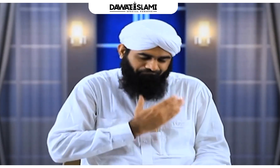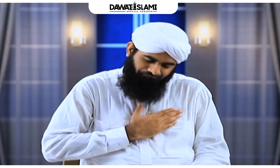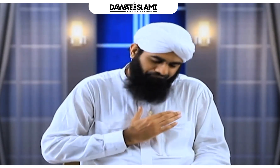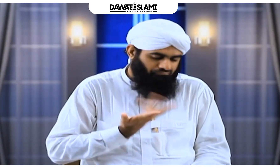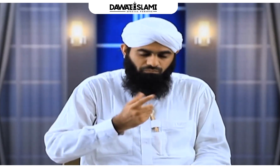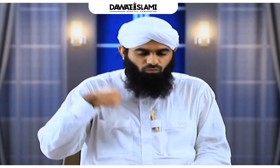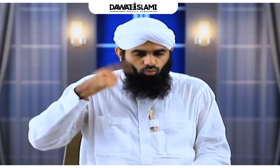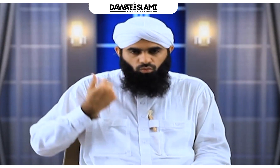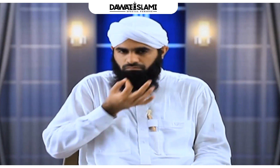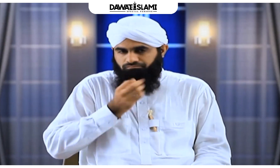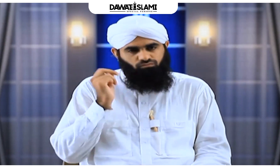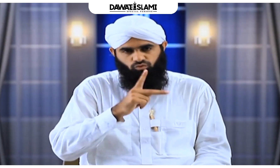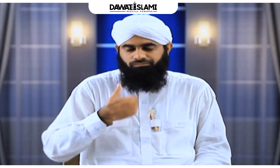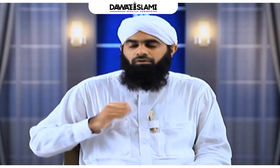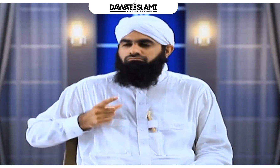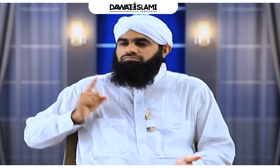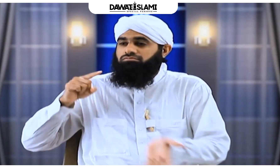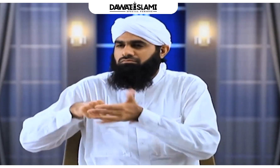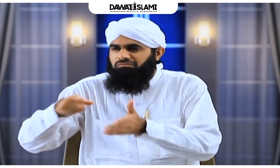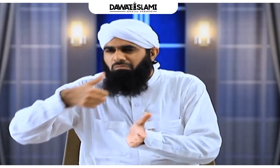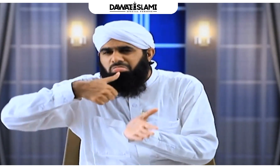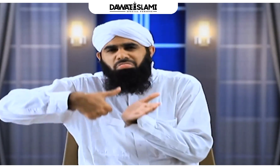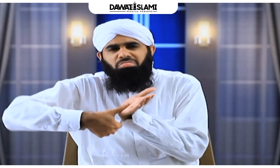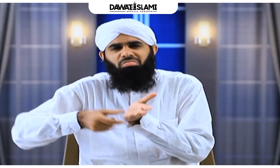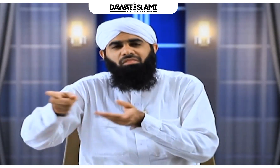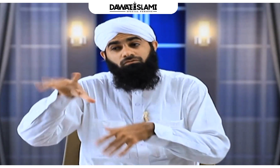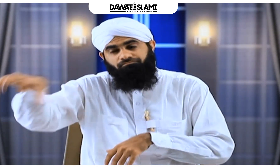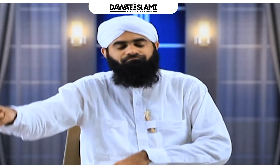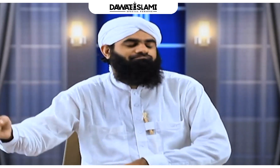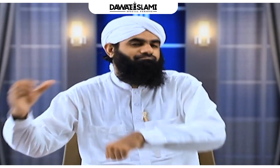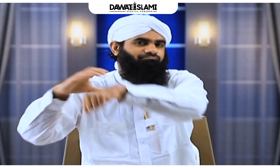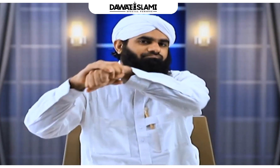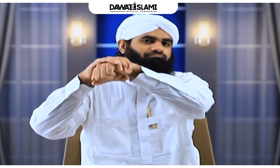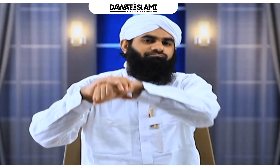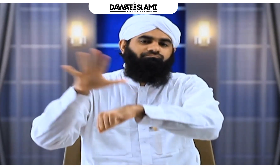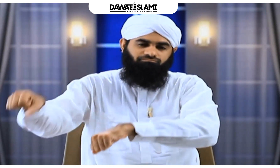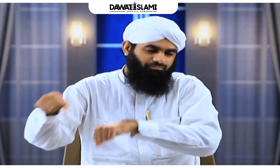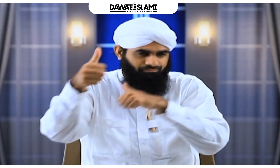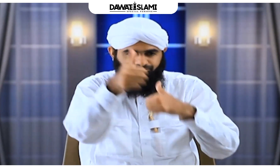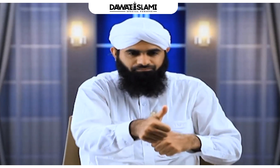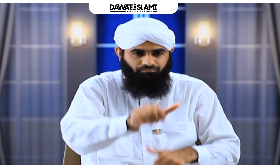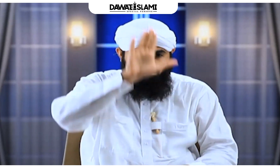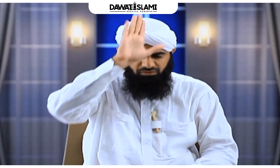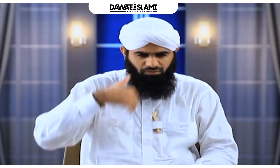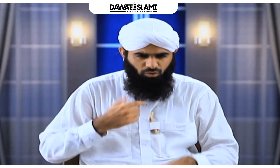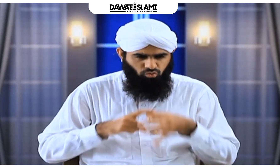چنانچہ خدام نے ایک گنوار کو حاضر کر دیا۔ بادشاہ نے کہا، یہ سنگریزے تم نے کہاں سے حاصل